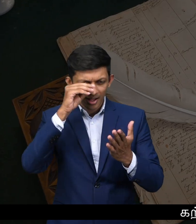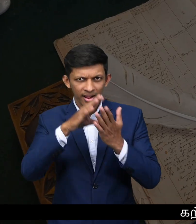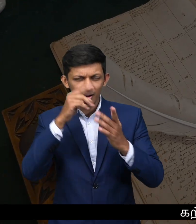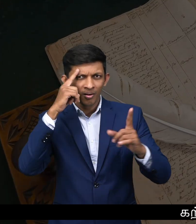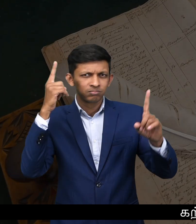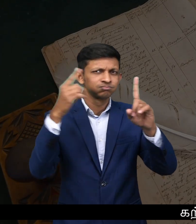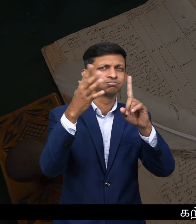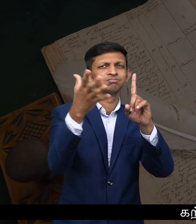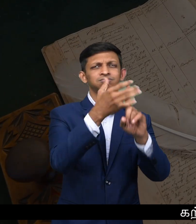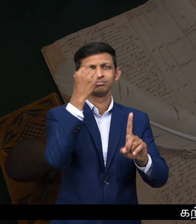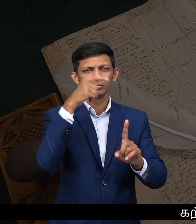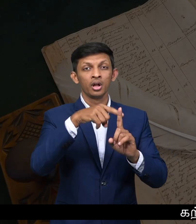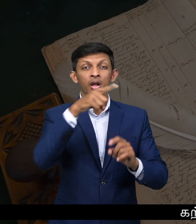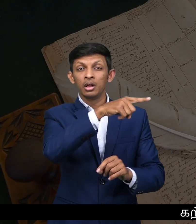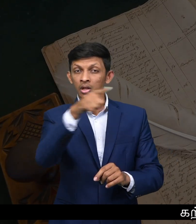கற்றுக்கொள்வீர்கள்.